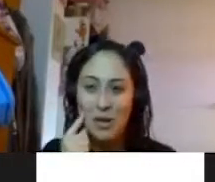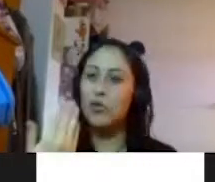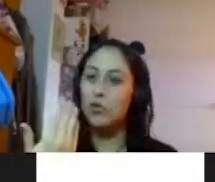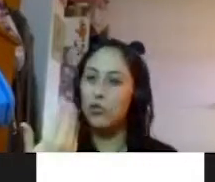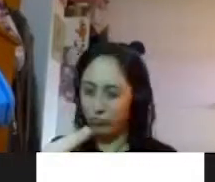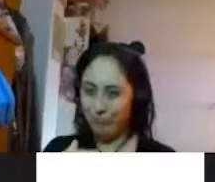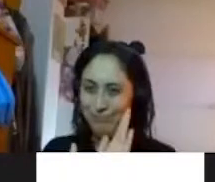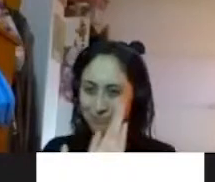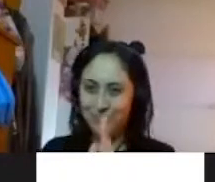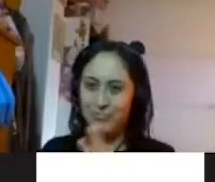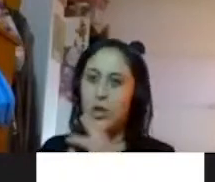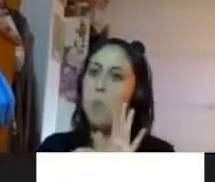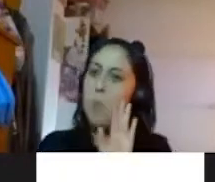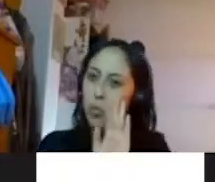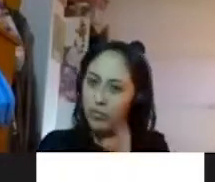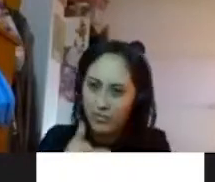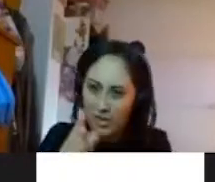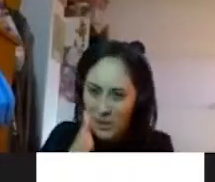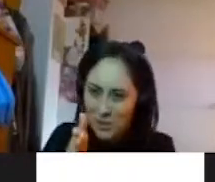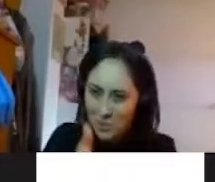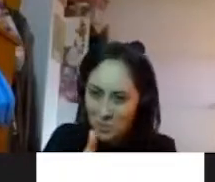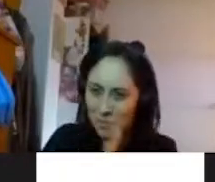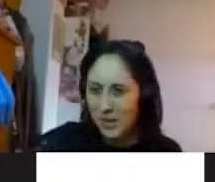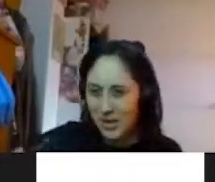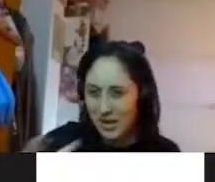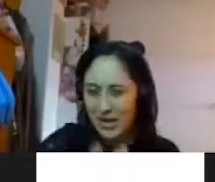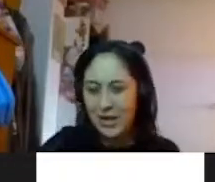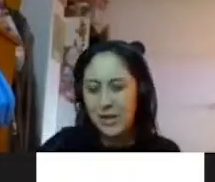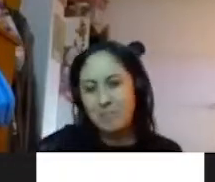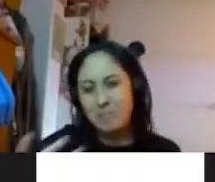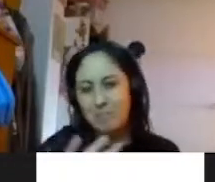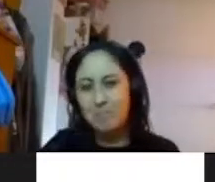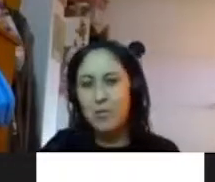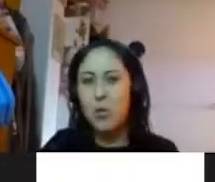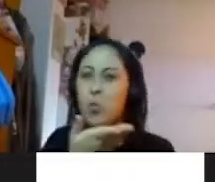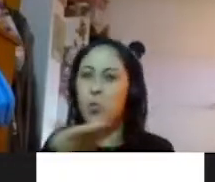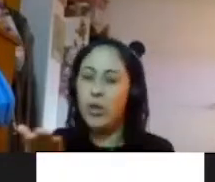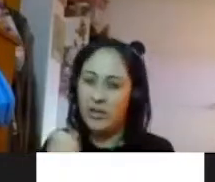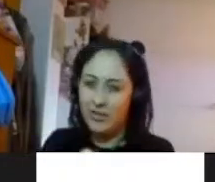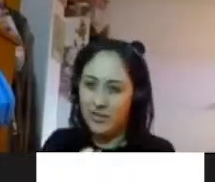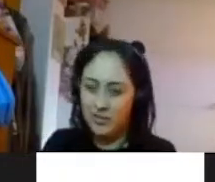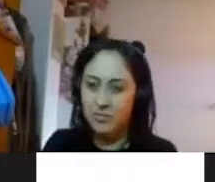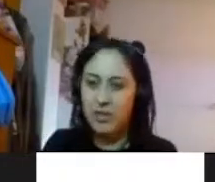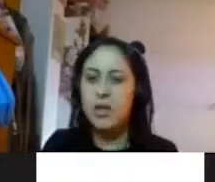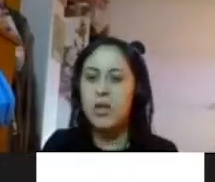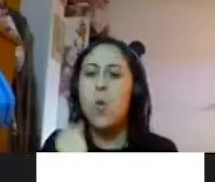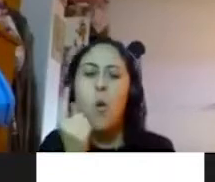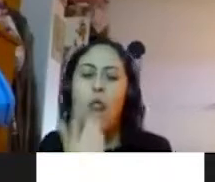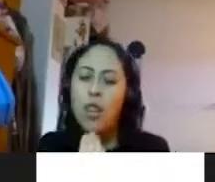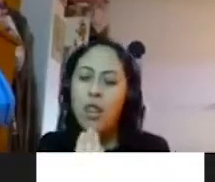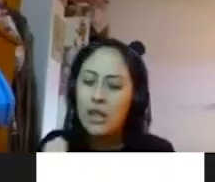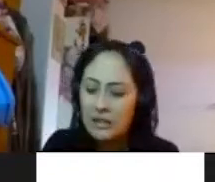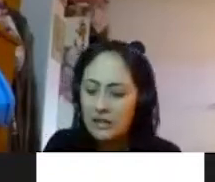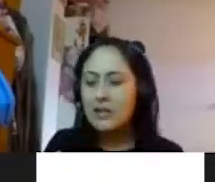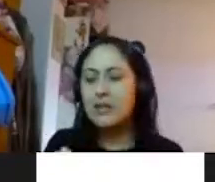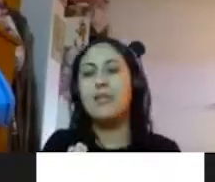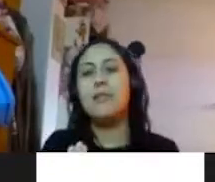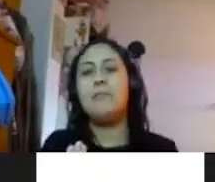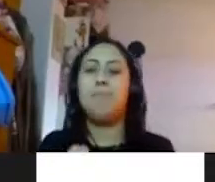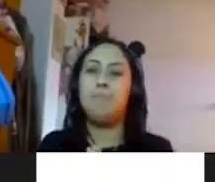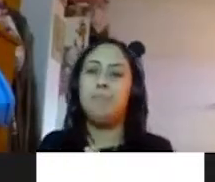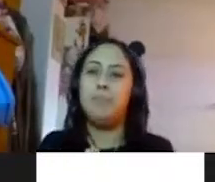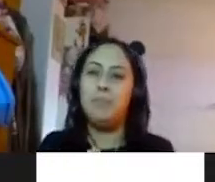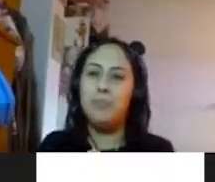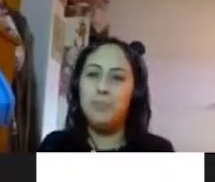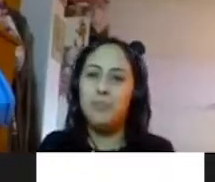por mostrarnos el colegio, el contexto en el cual ustedes están, las necesidades que tienen y